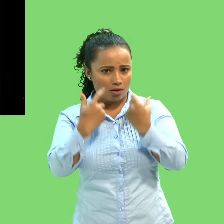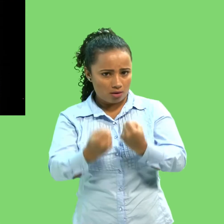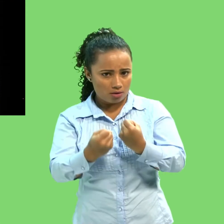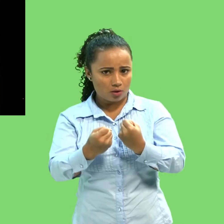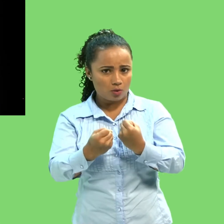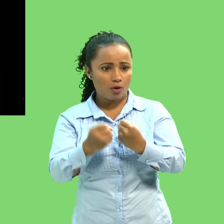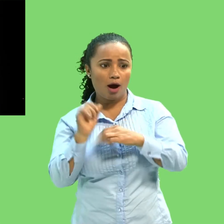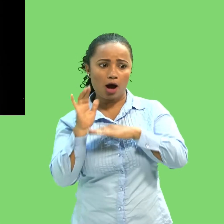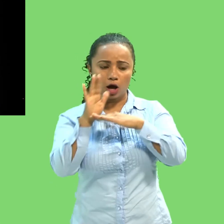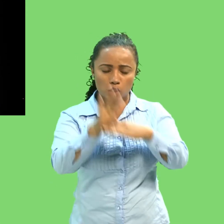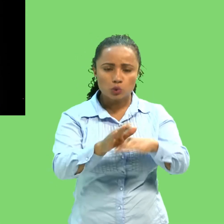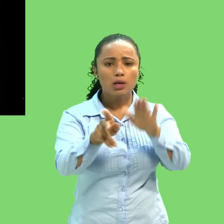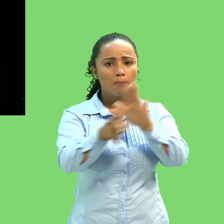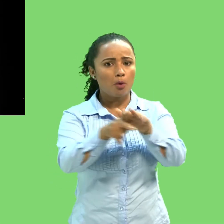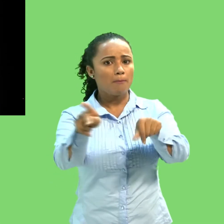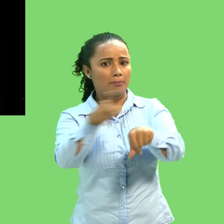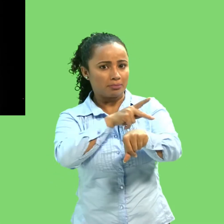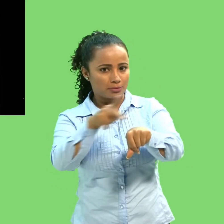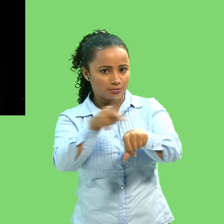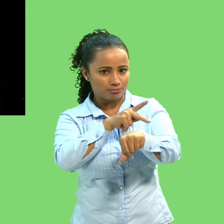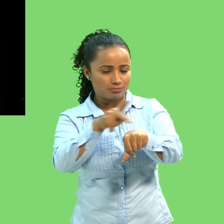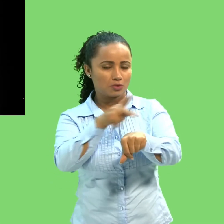as pesquisas pedagógicas,